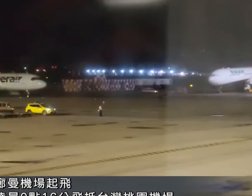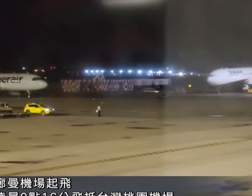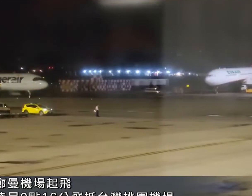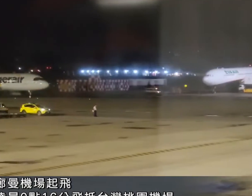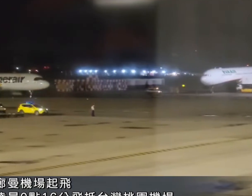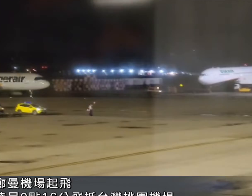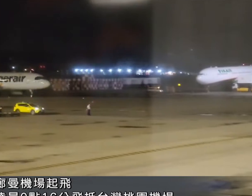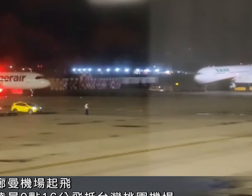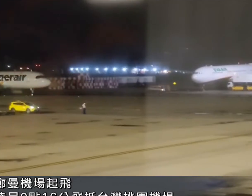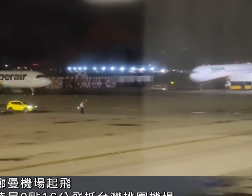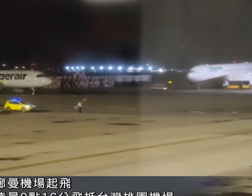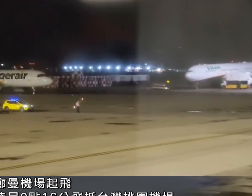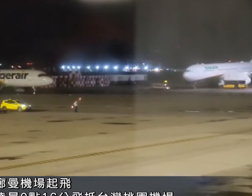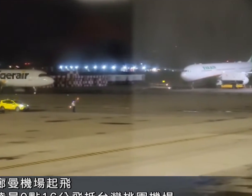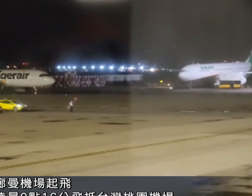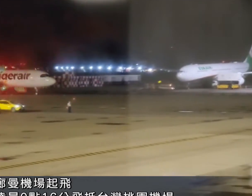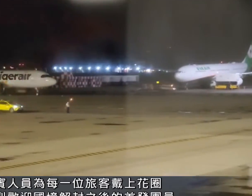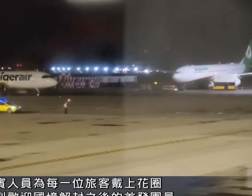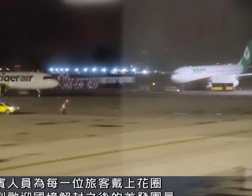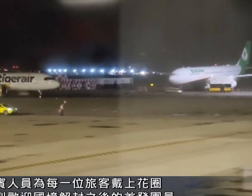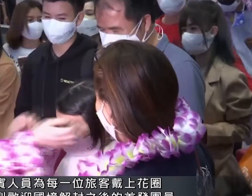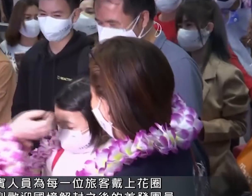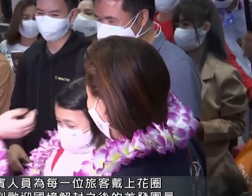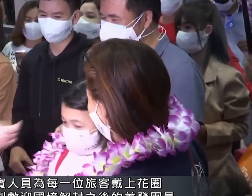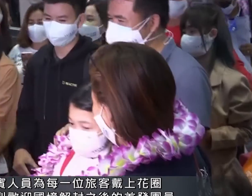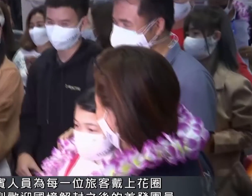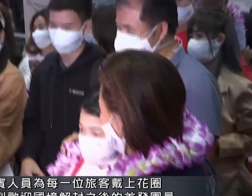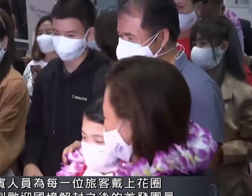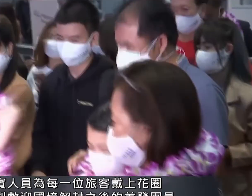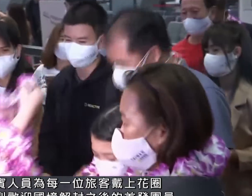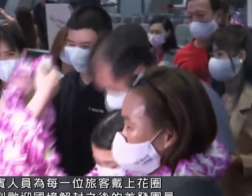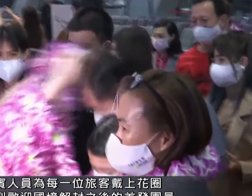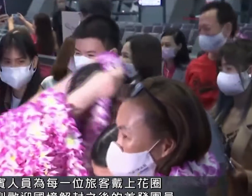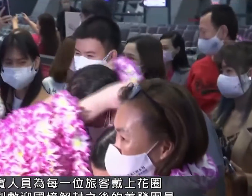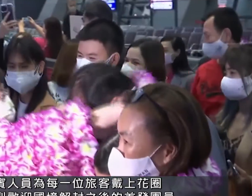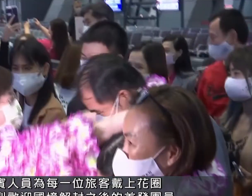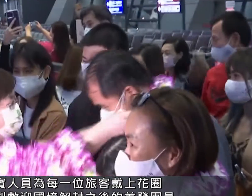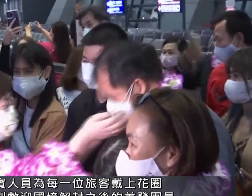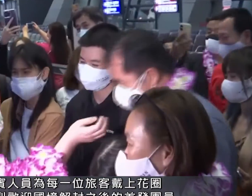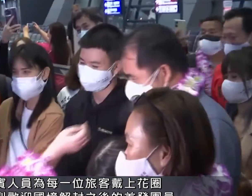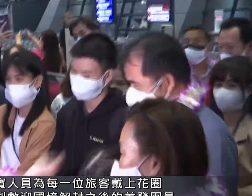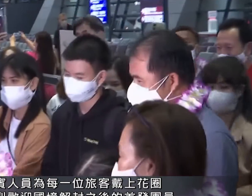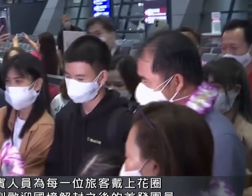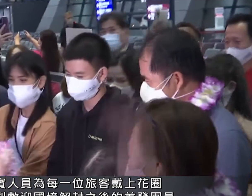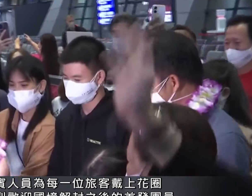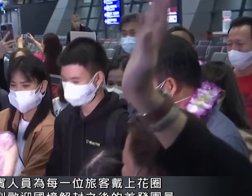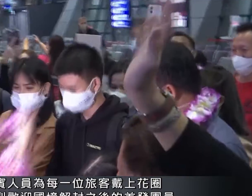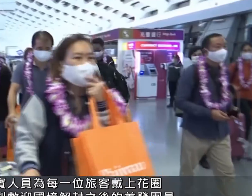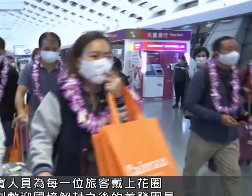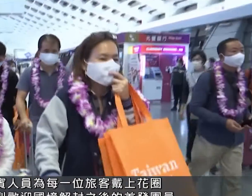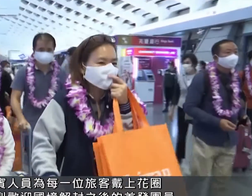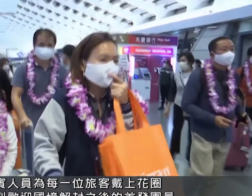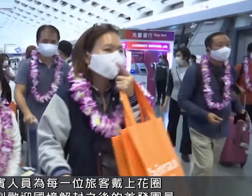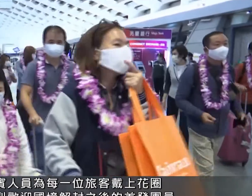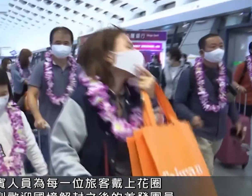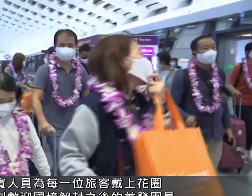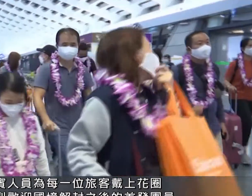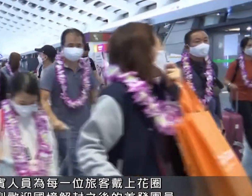凌晨0:16飞抵台湾桃园机场。迎宾人员为每一位旅客戴上花圈，热烈欢迎国境解封之后的首发团